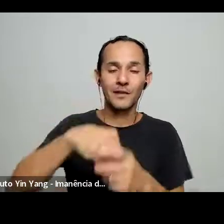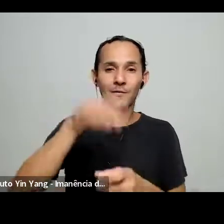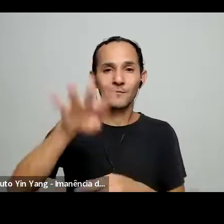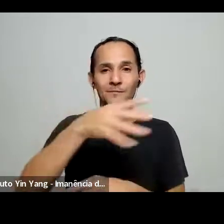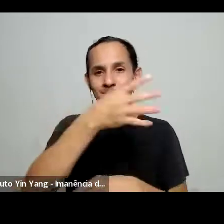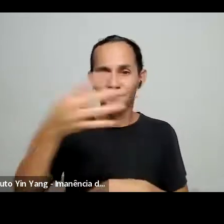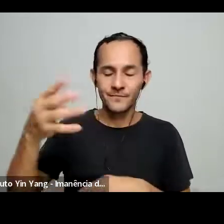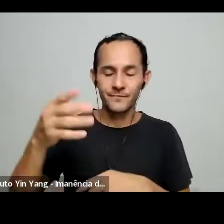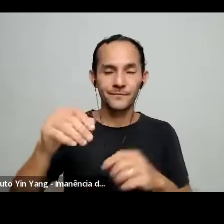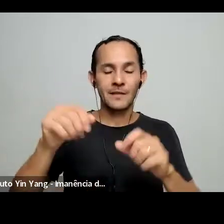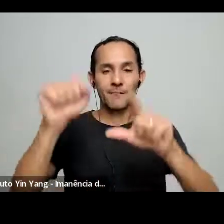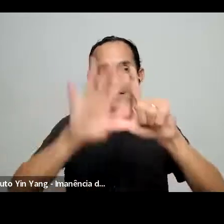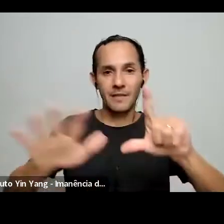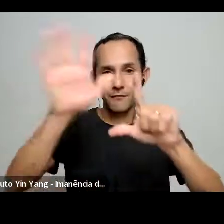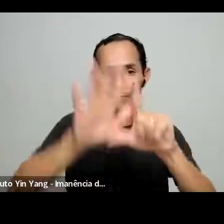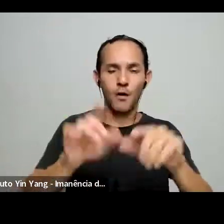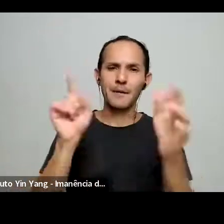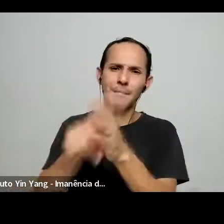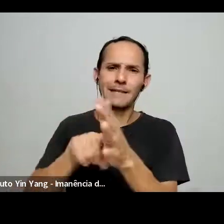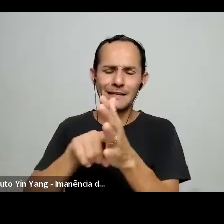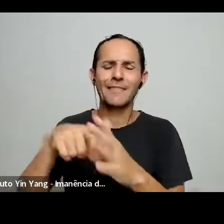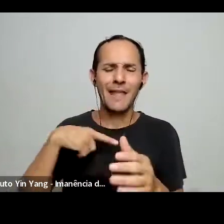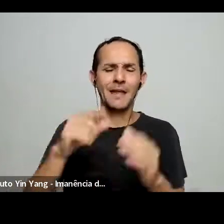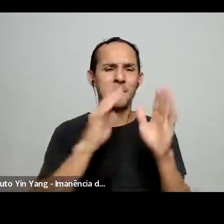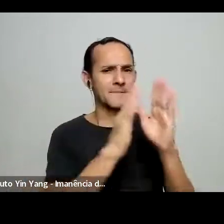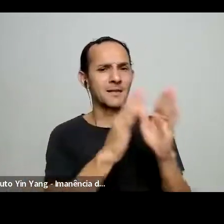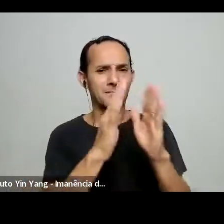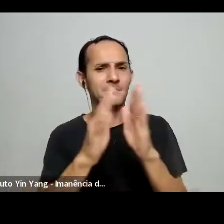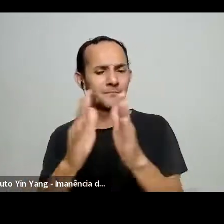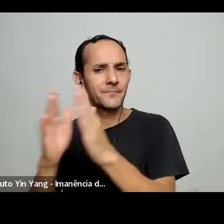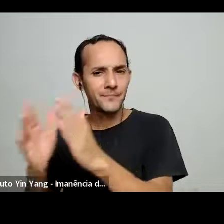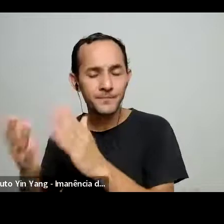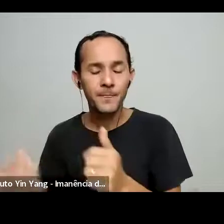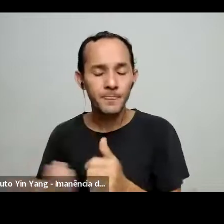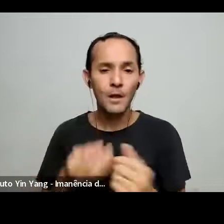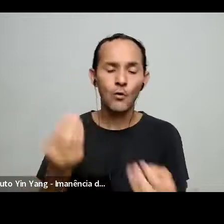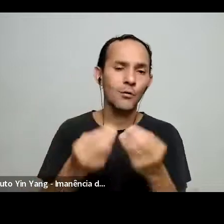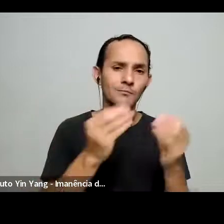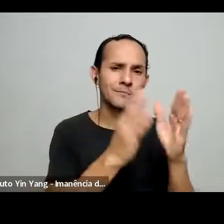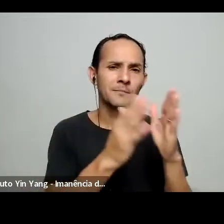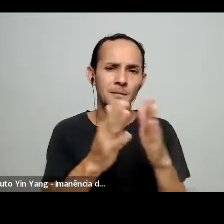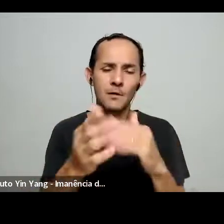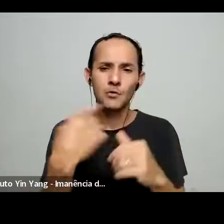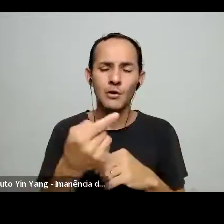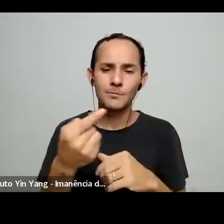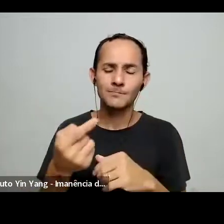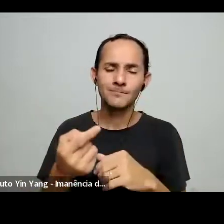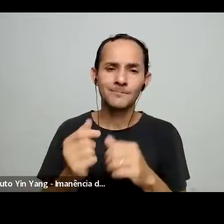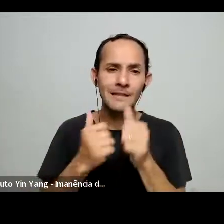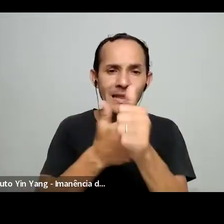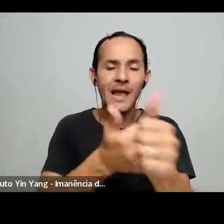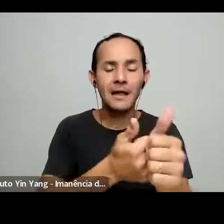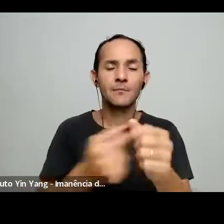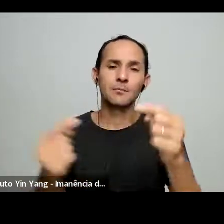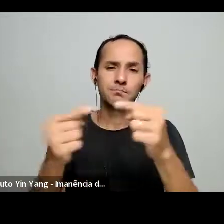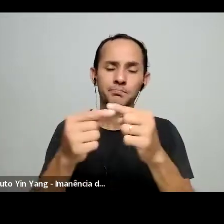de pesquisa, né, tem todo um protocolo, né, de passo a passo que a gente segue para estar em conformidade